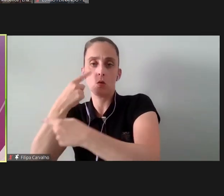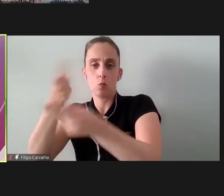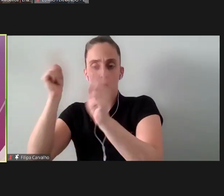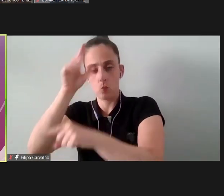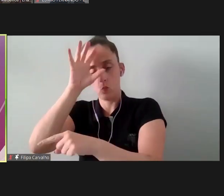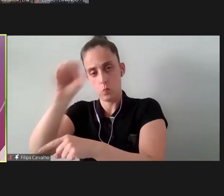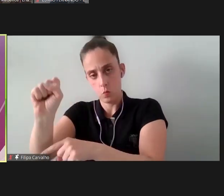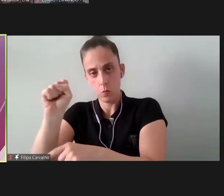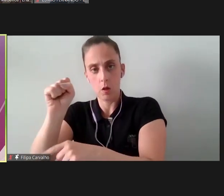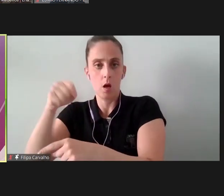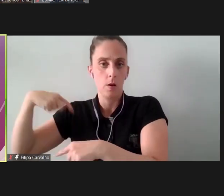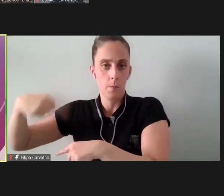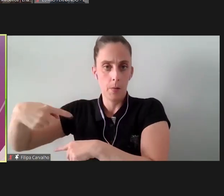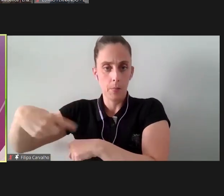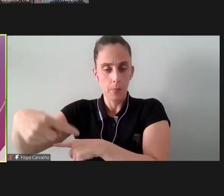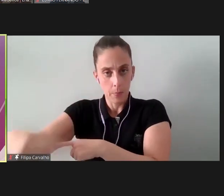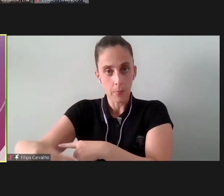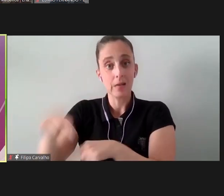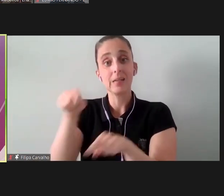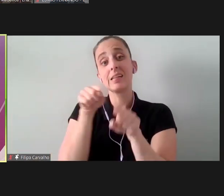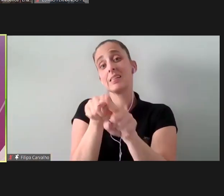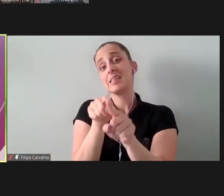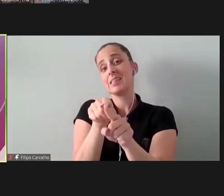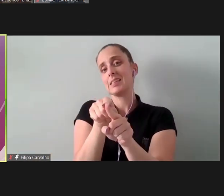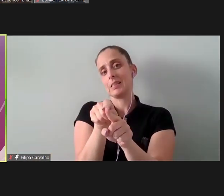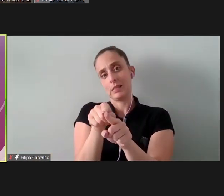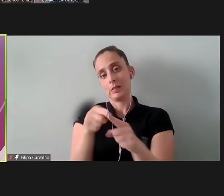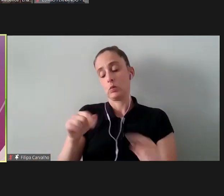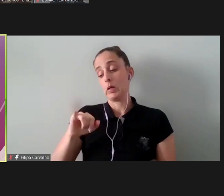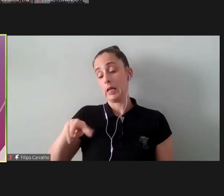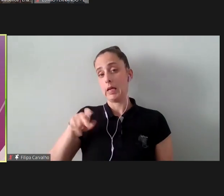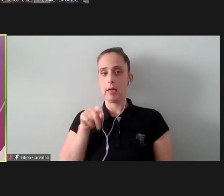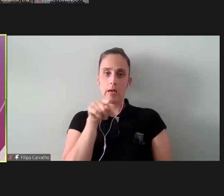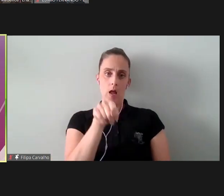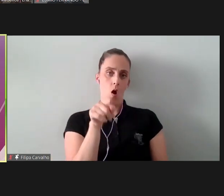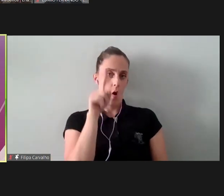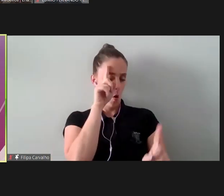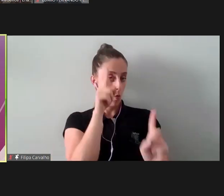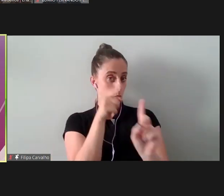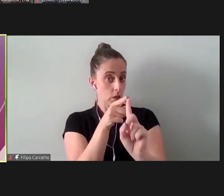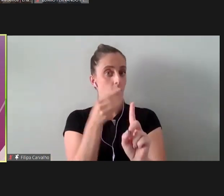tem sido o grande posicionamento do INA e a forma